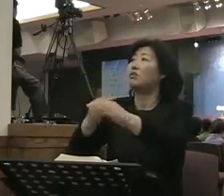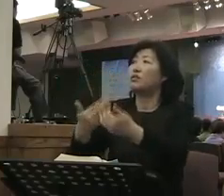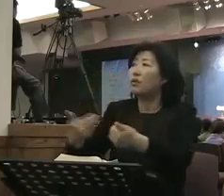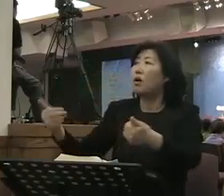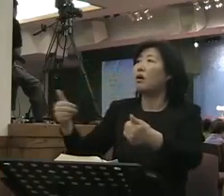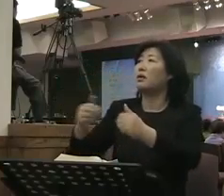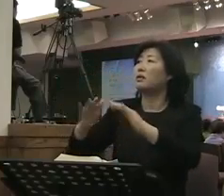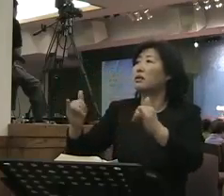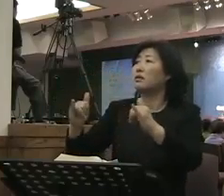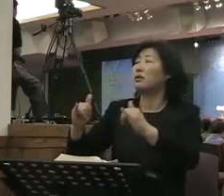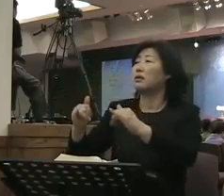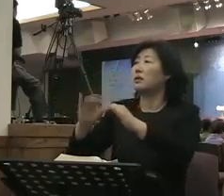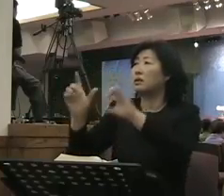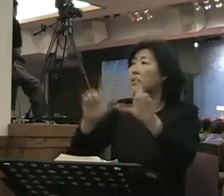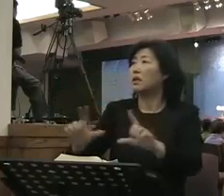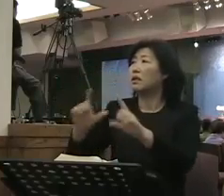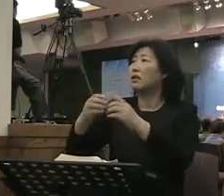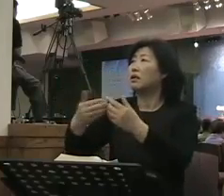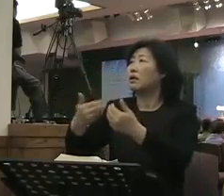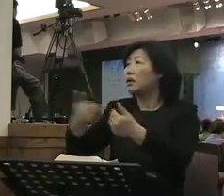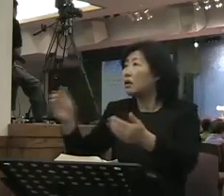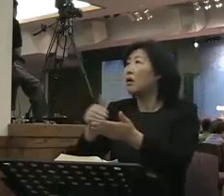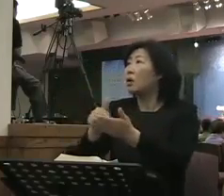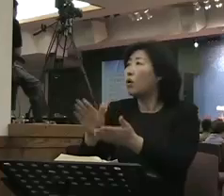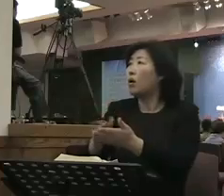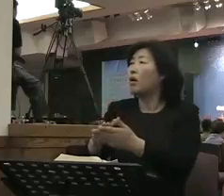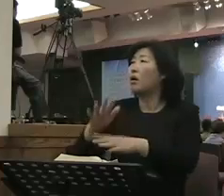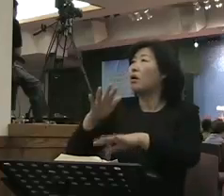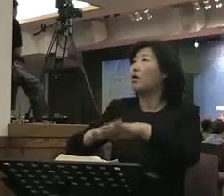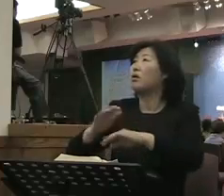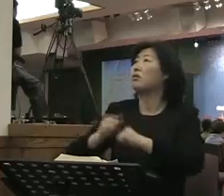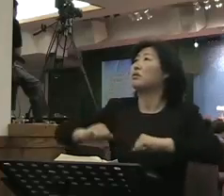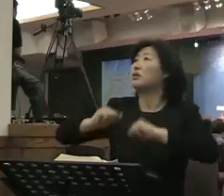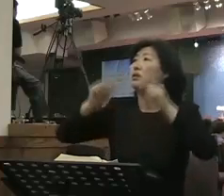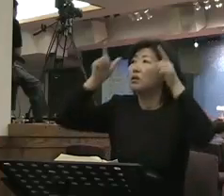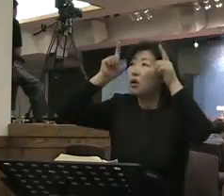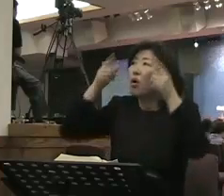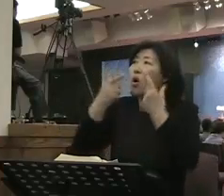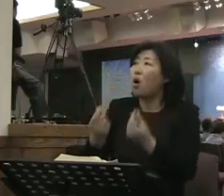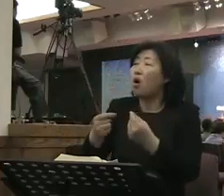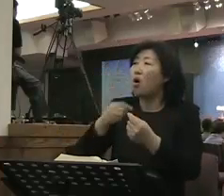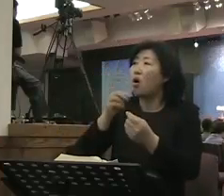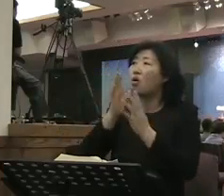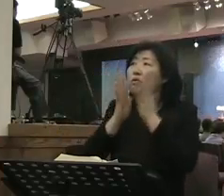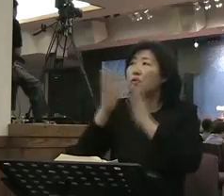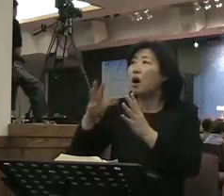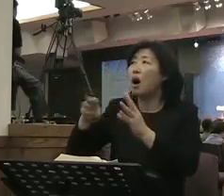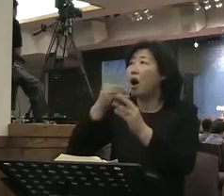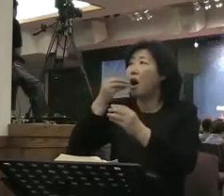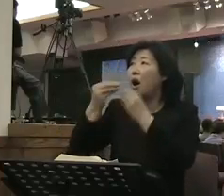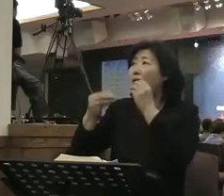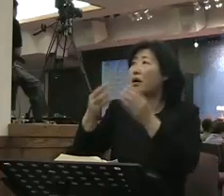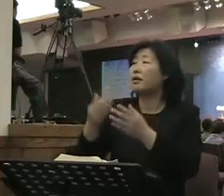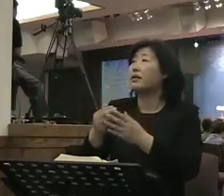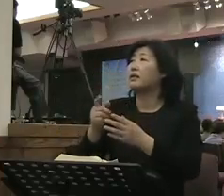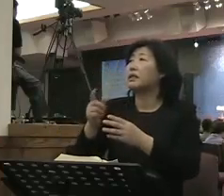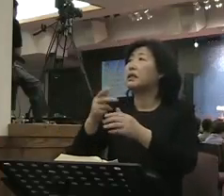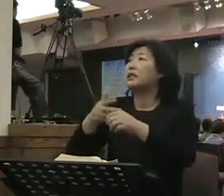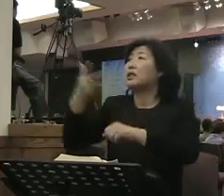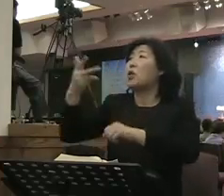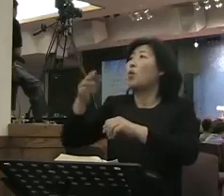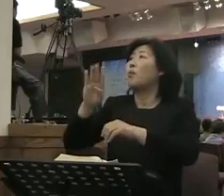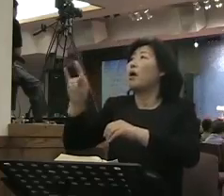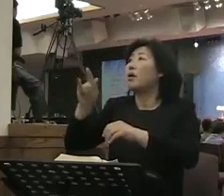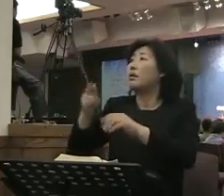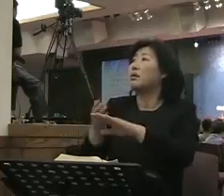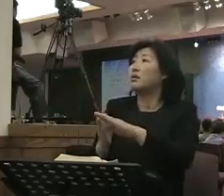사람 사는 세상에서 쫓겨나서 들짐승과 함께 살면서 소처럼 풀을 뜯어먹을 것이다. 이와 같이 7대를 지낸